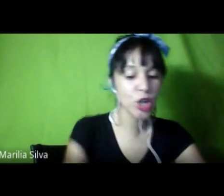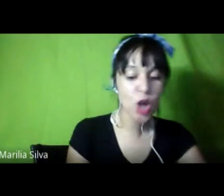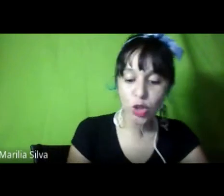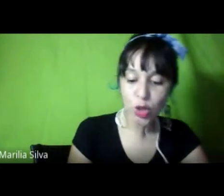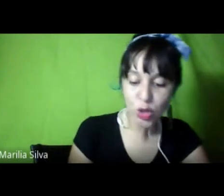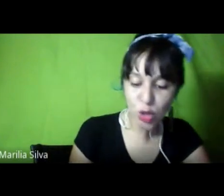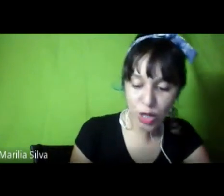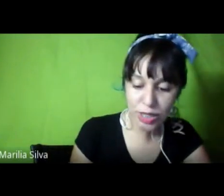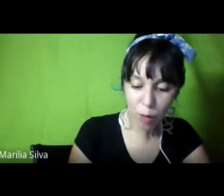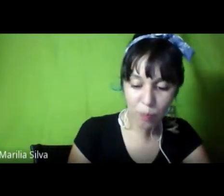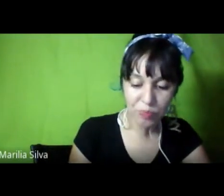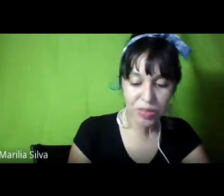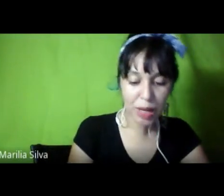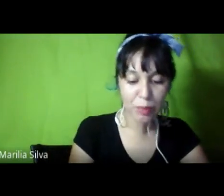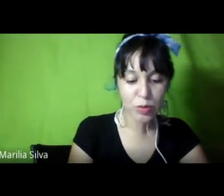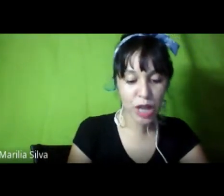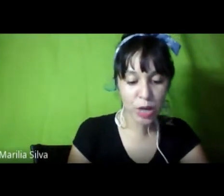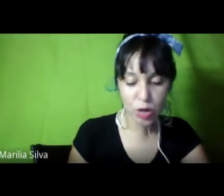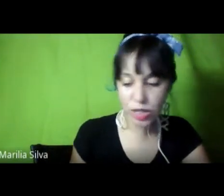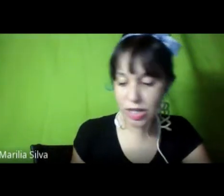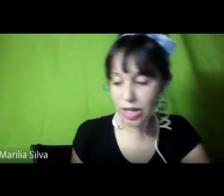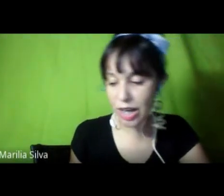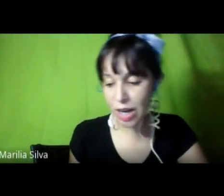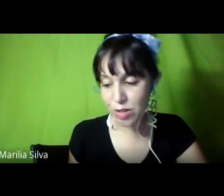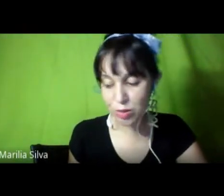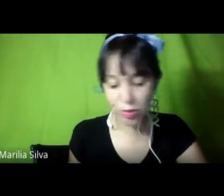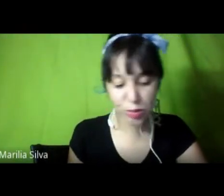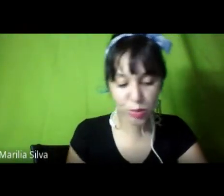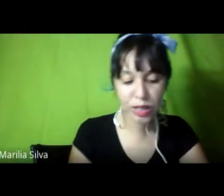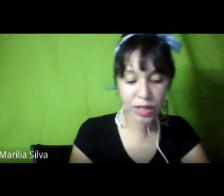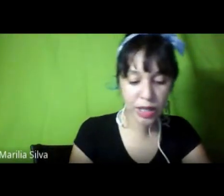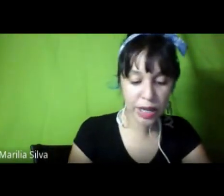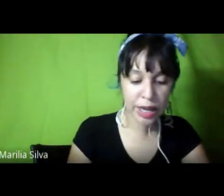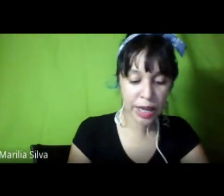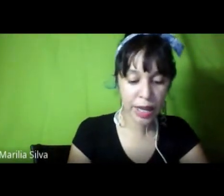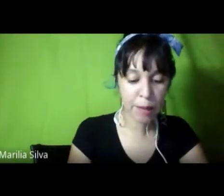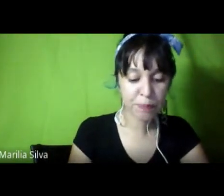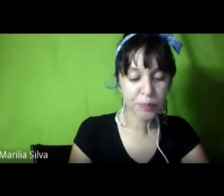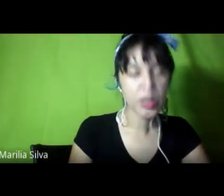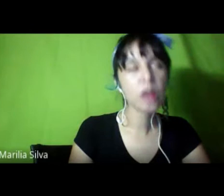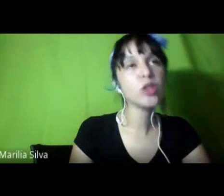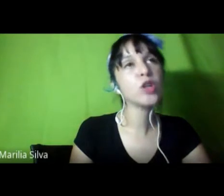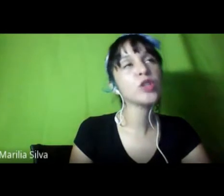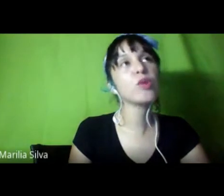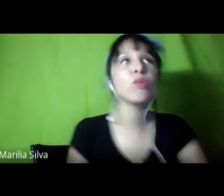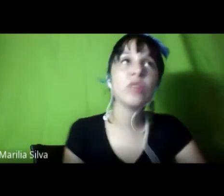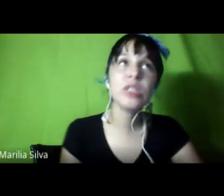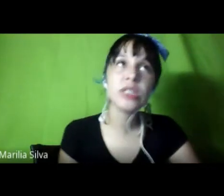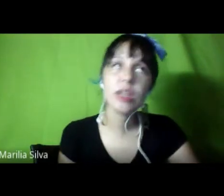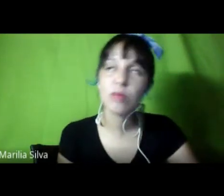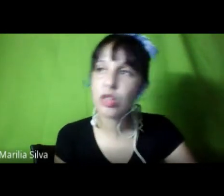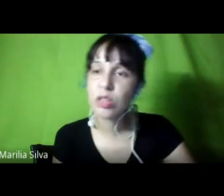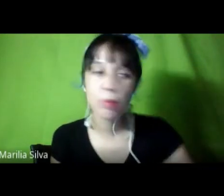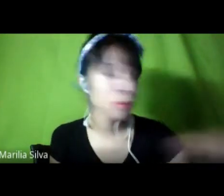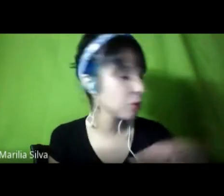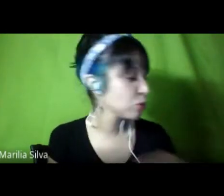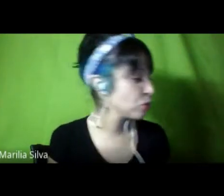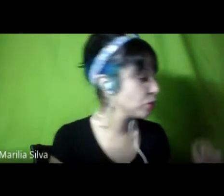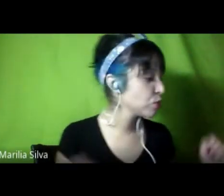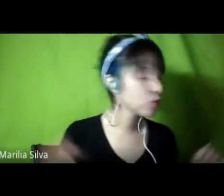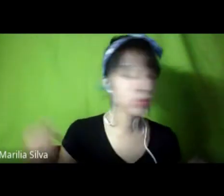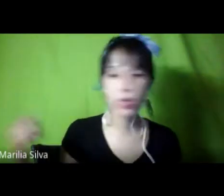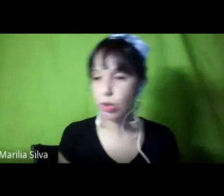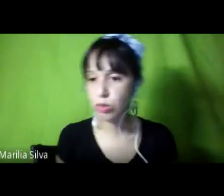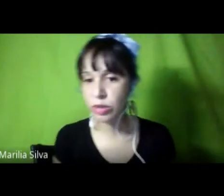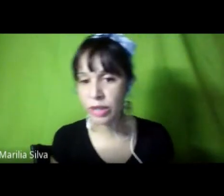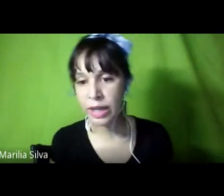culturalmente. Todos nós, então, temos a nossa cultura, nós ouvintes temos a nossa própria cultura,